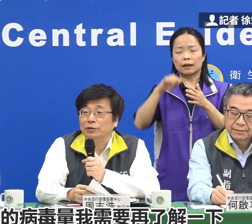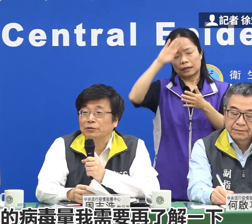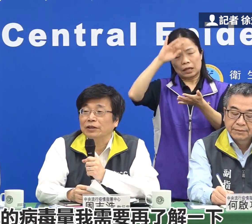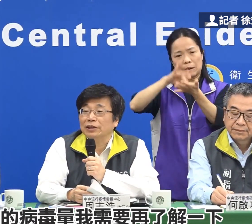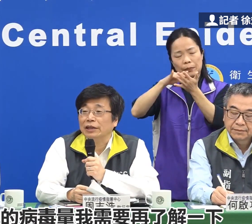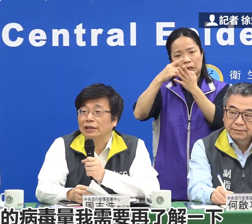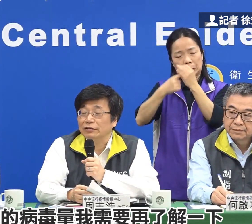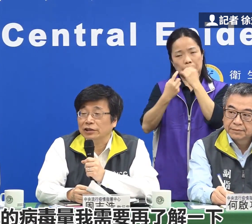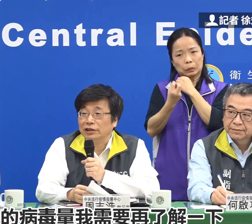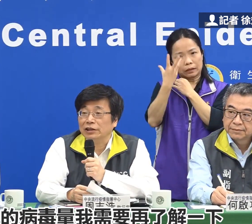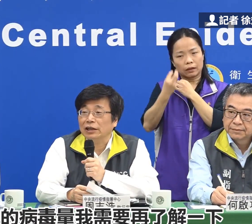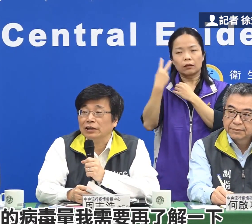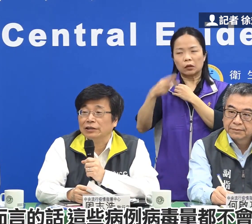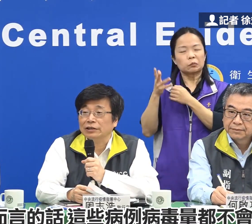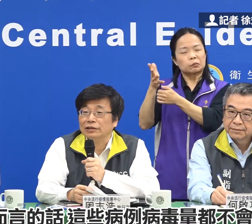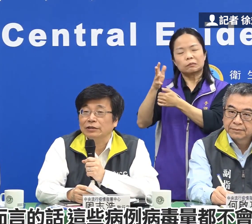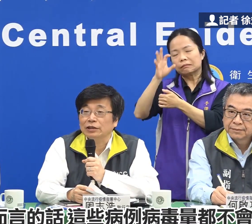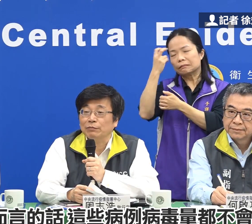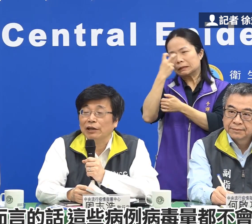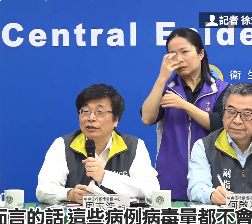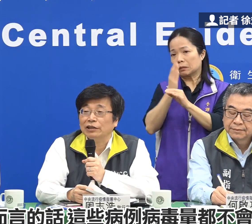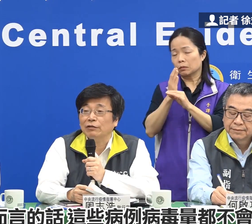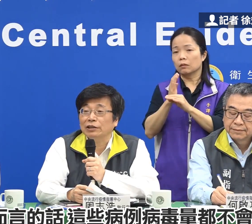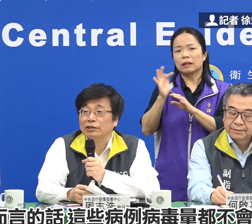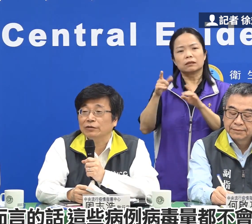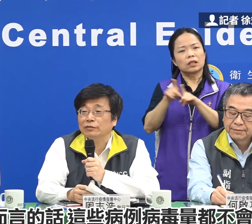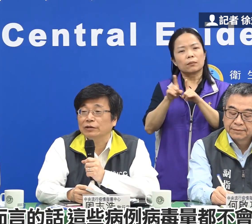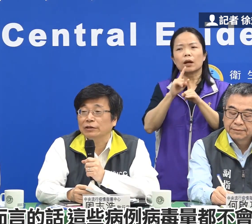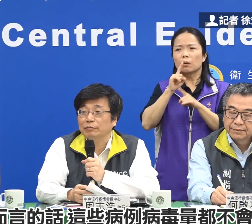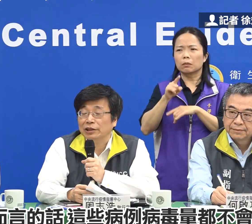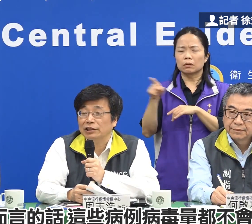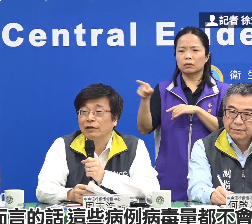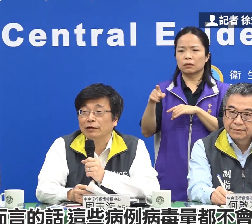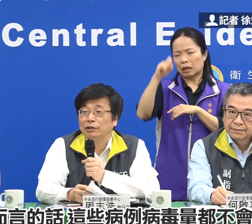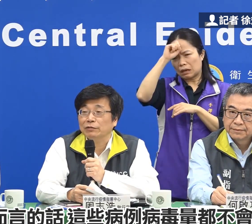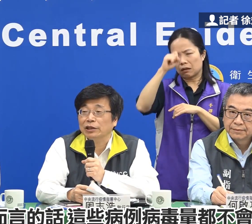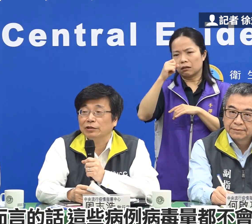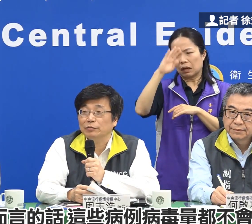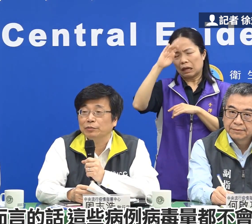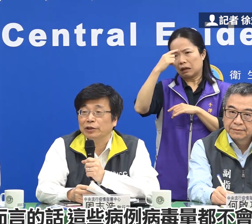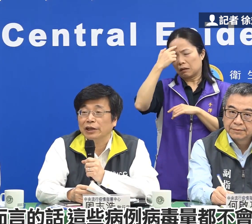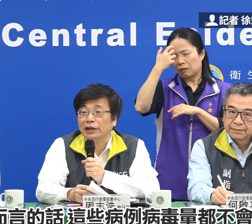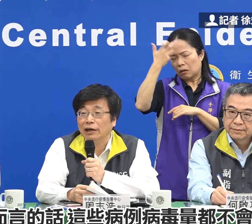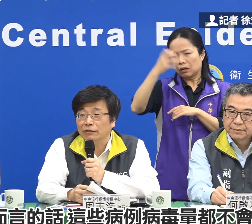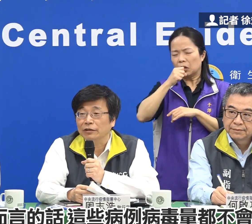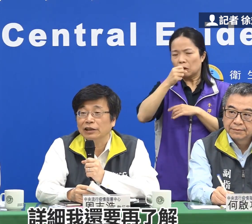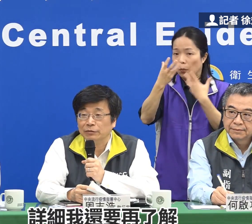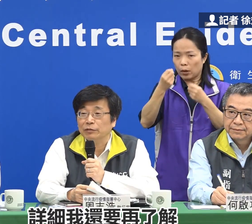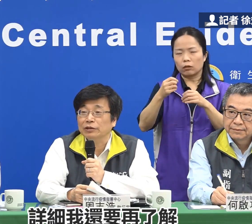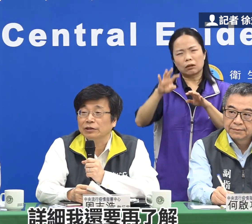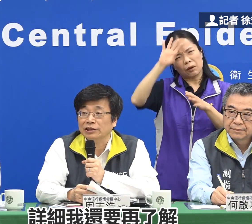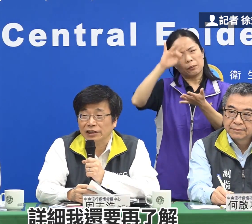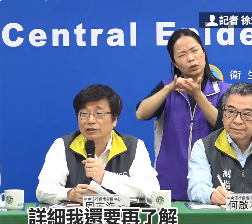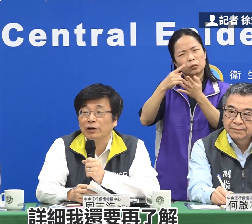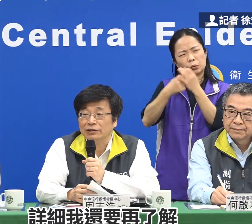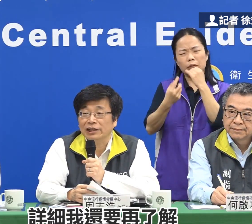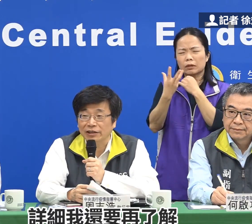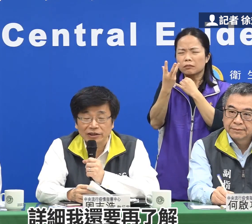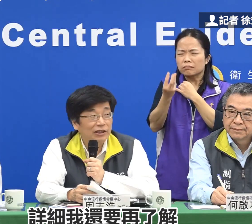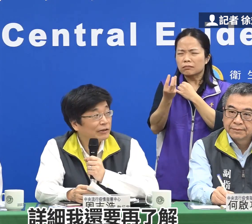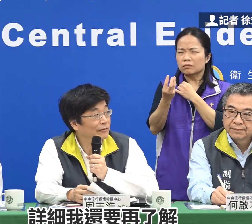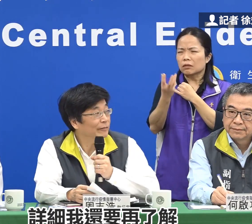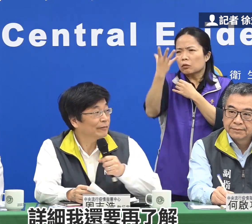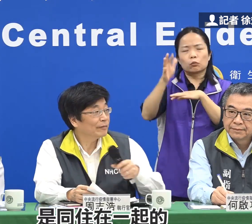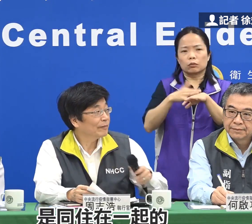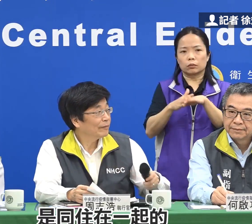量的时候，我需要再了解一下。但是一般而言的话，这种的病例的话，他病毒量都不会太高，但详细我还要再